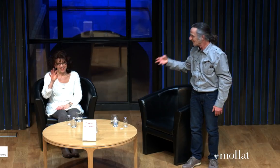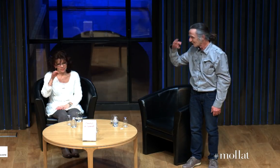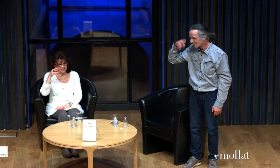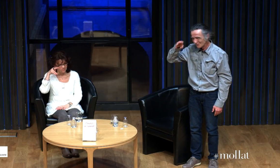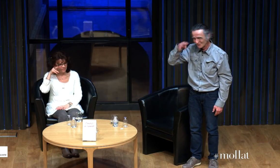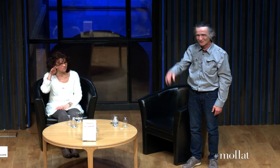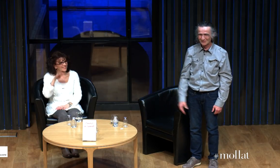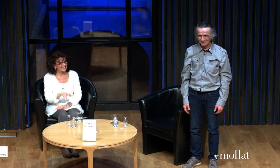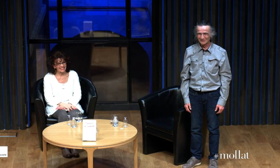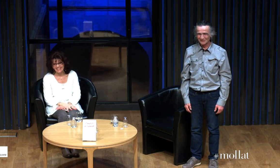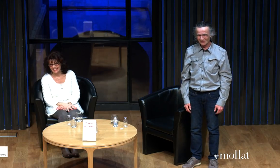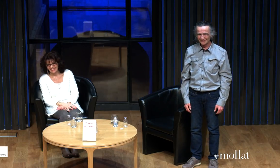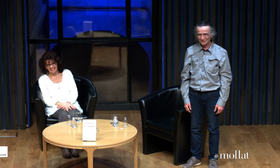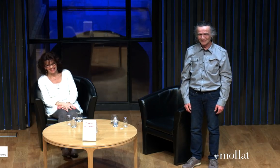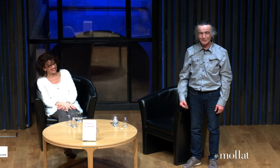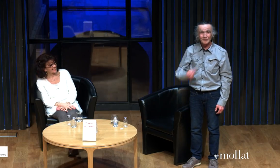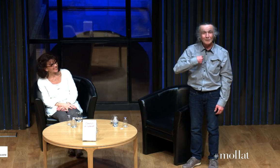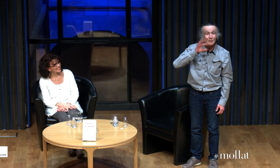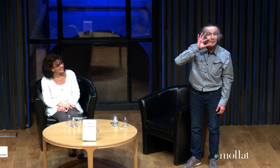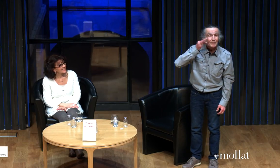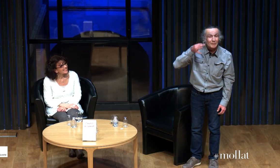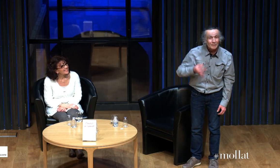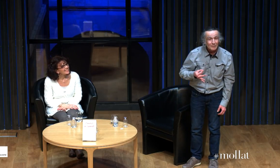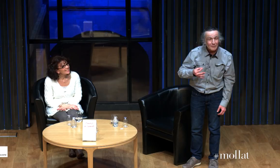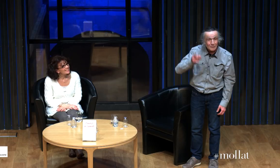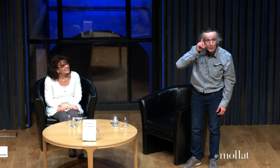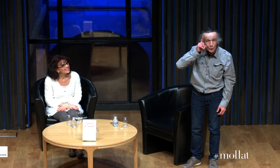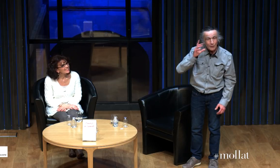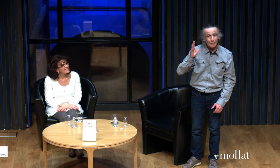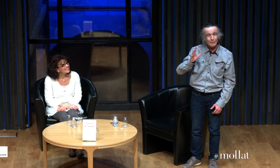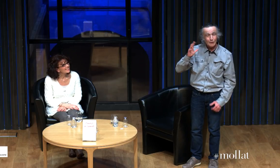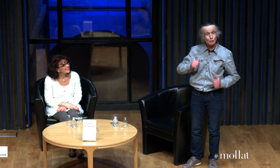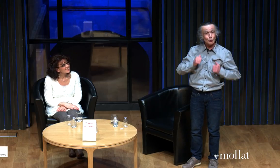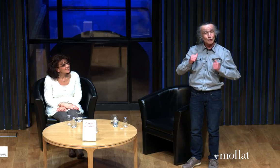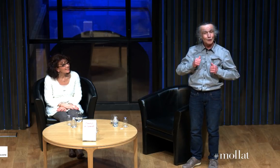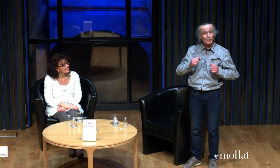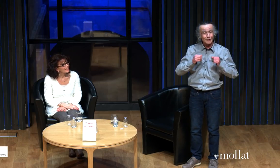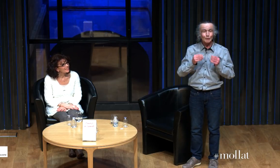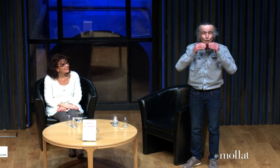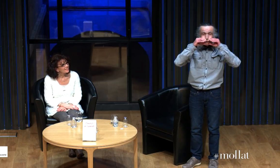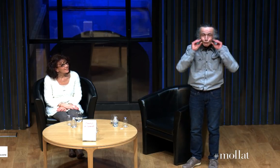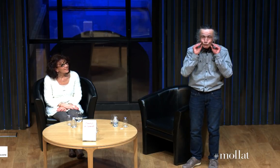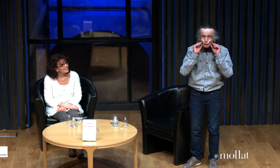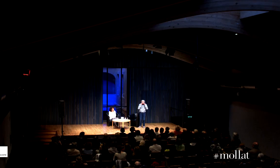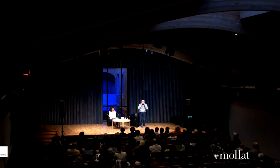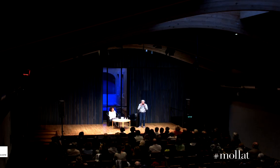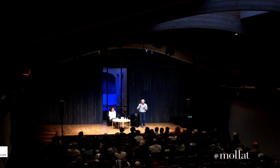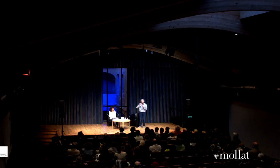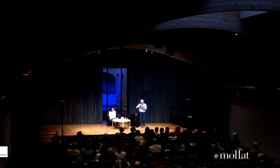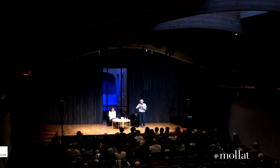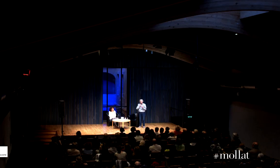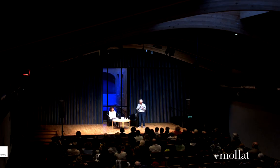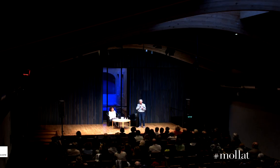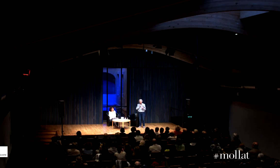cils, et on peut deviner. Voilà, c'est pour ça que j'ai été baptisée comme ça. Et moi, Patrick, avant, lorsque j'étais jeune,